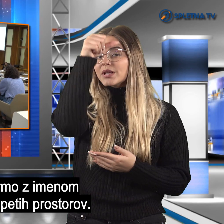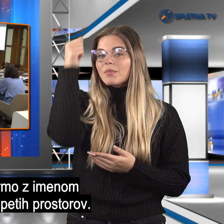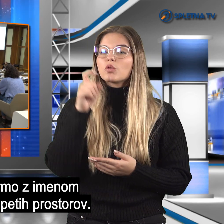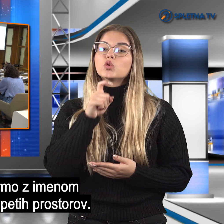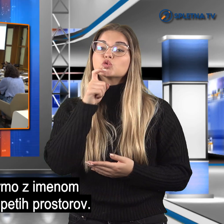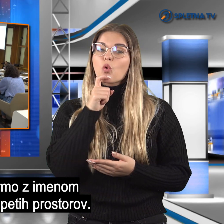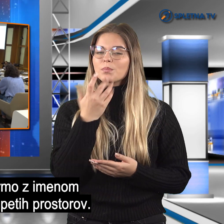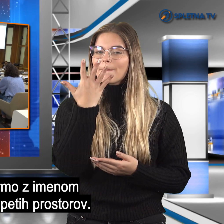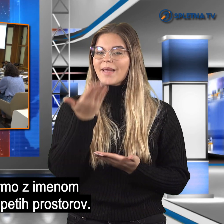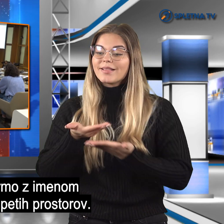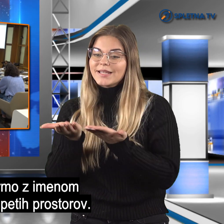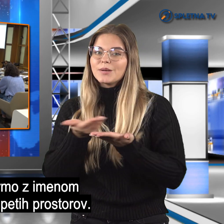Zgodba 5 prostorov.